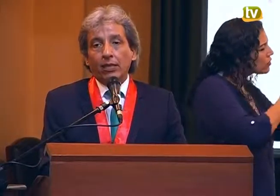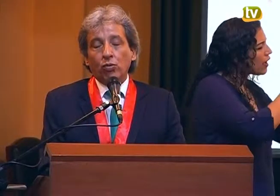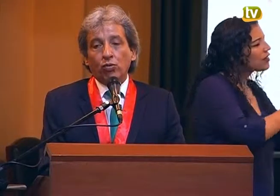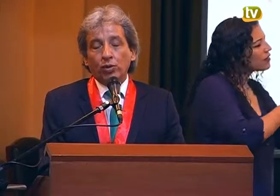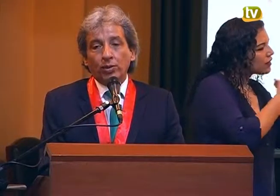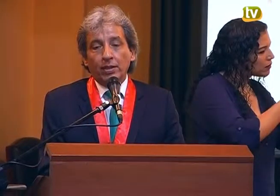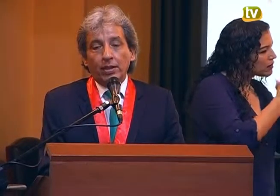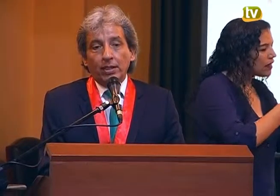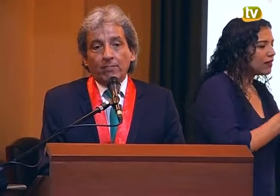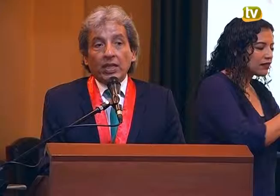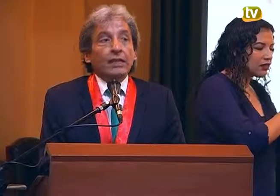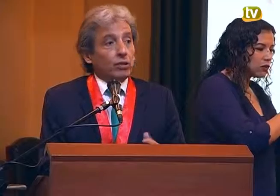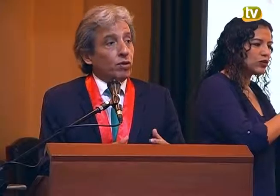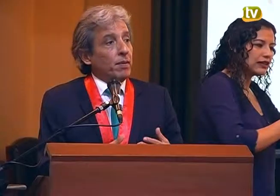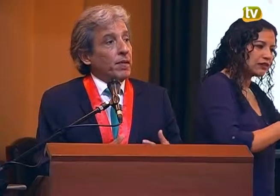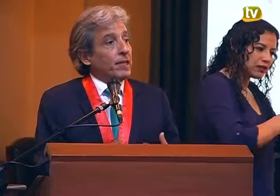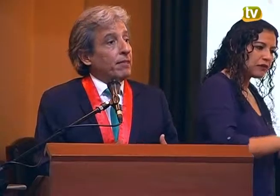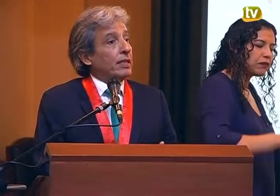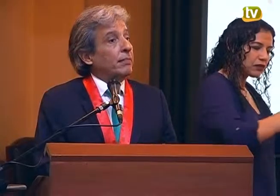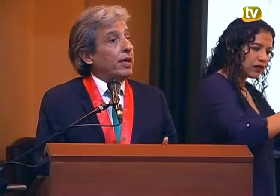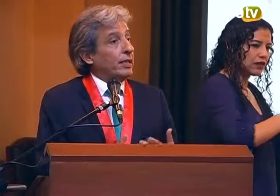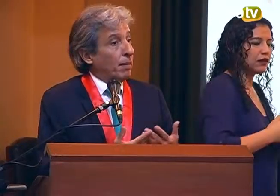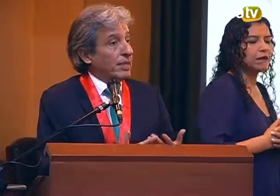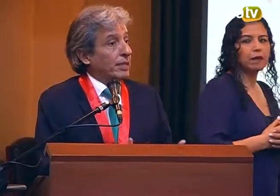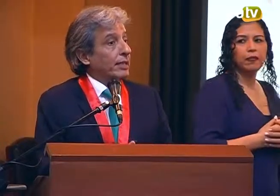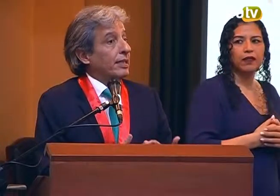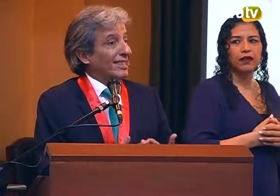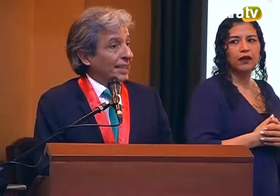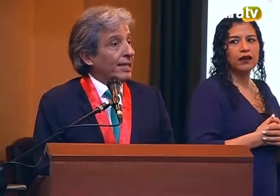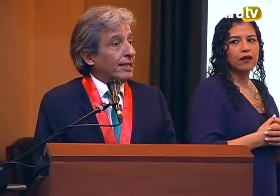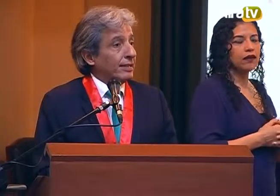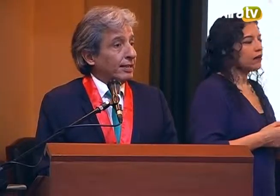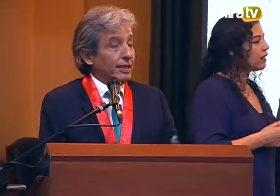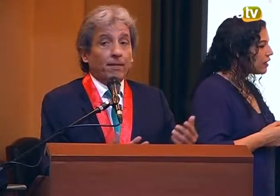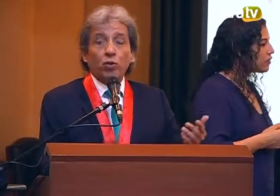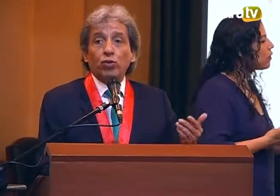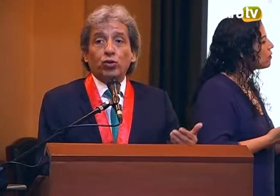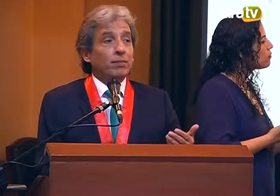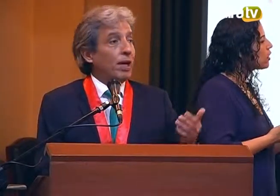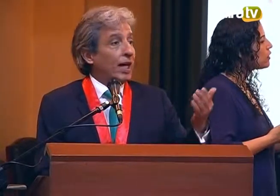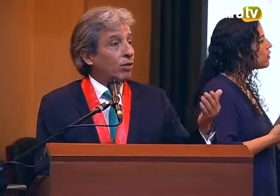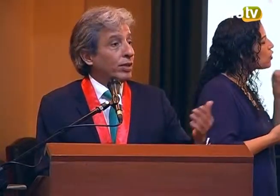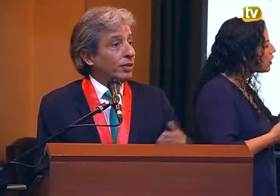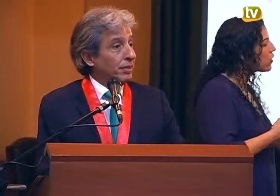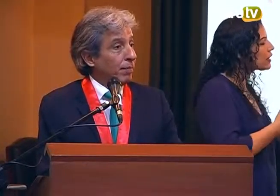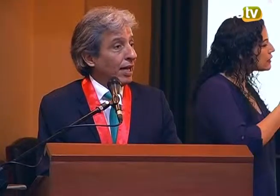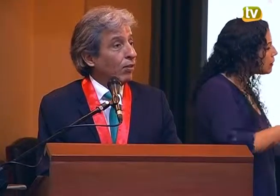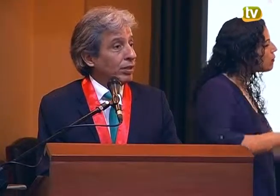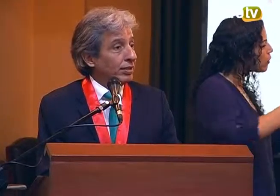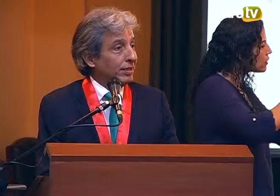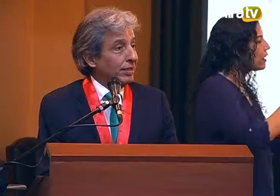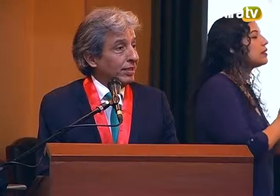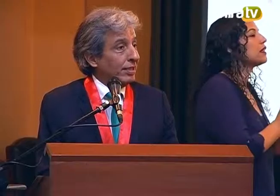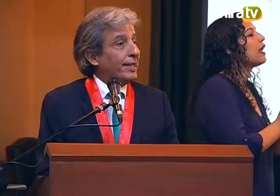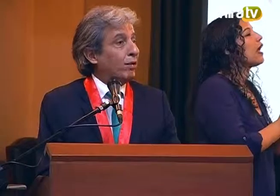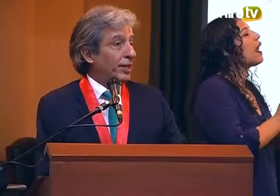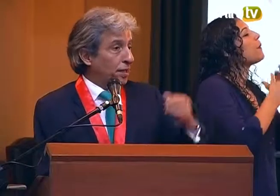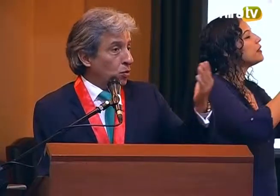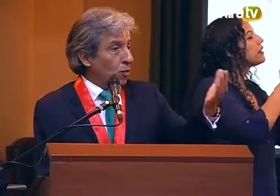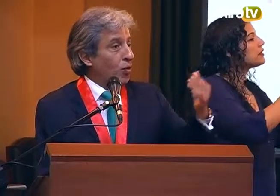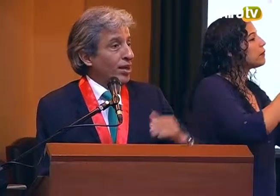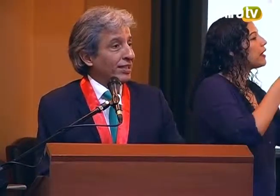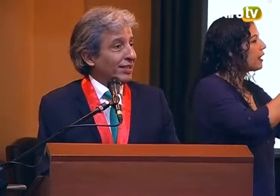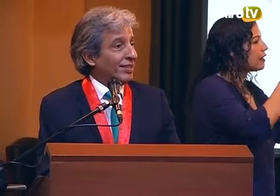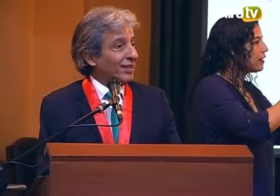de estar juntos. Y eso también me lleva al tema de la amistad y las alianzas. Y veo muchos embajadores y embajadoras. Diego